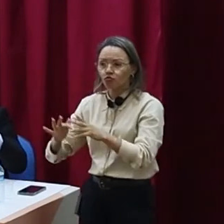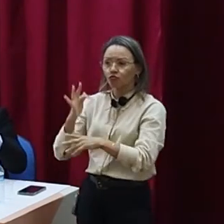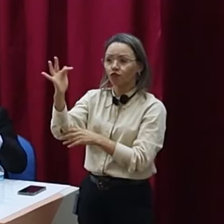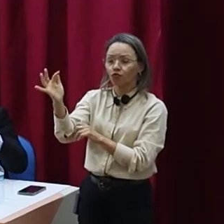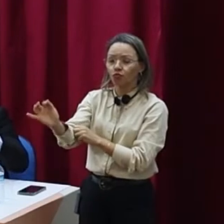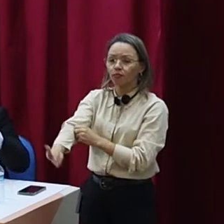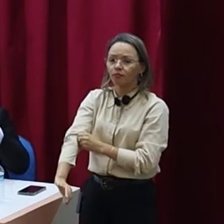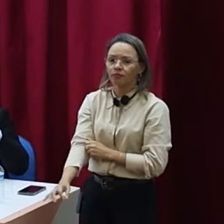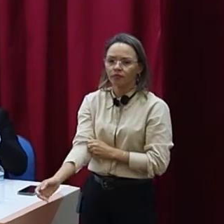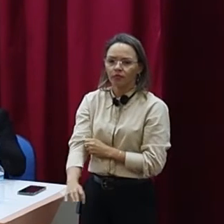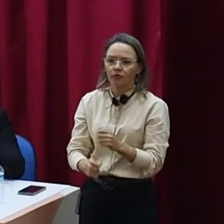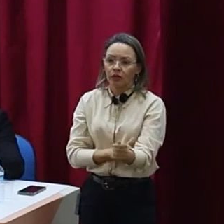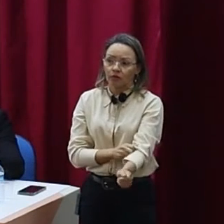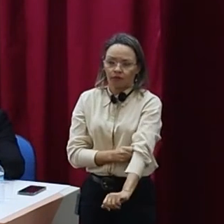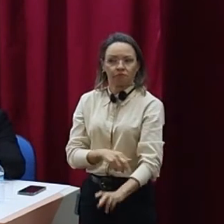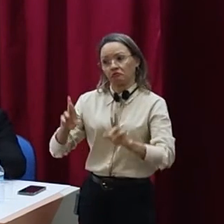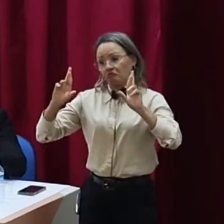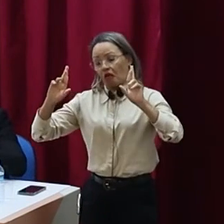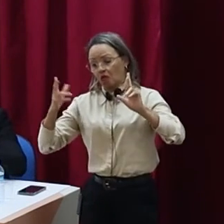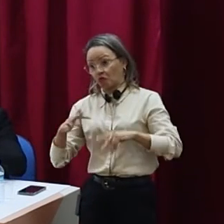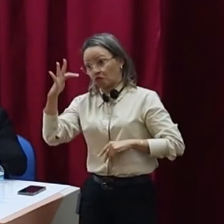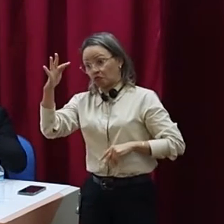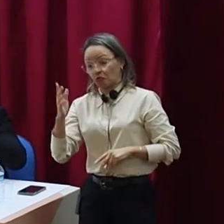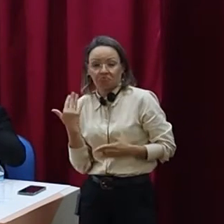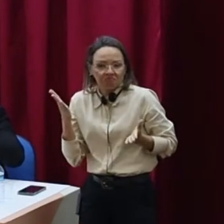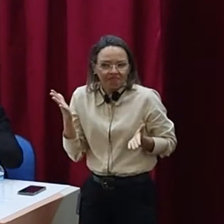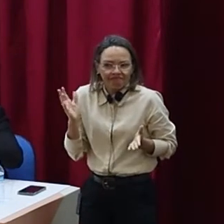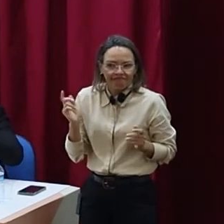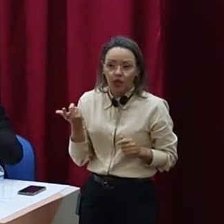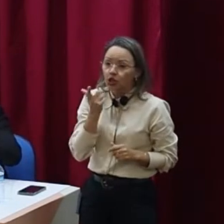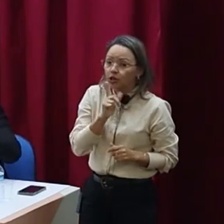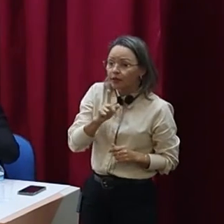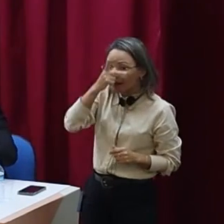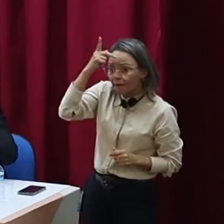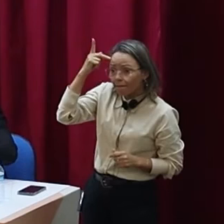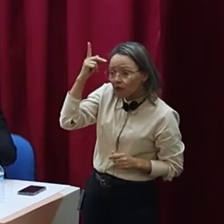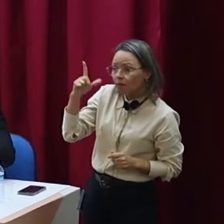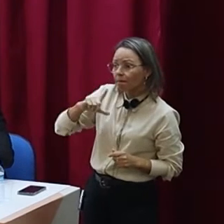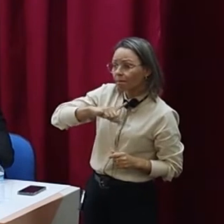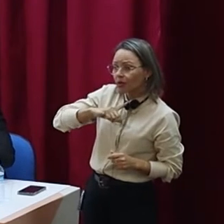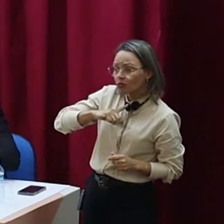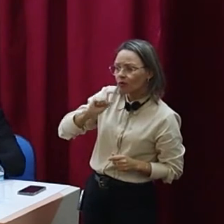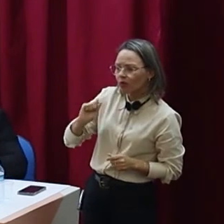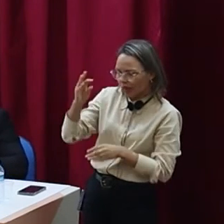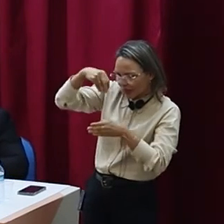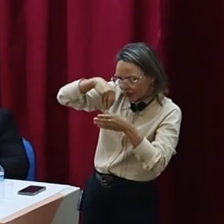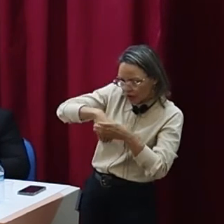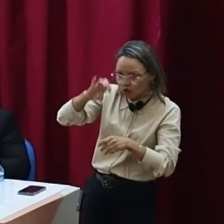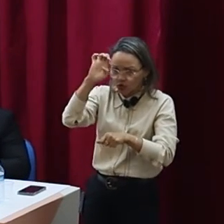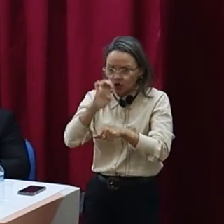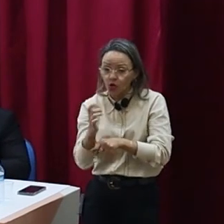futuro, oxalá num futuro próximo, nós tenhamos pessoas dentro da esfera do Estado que